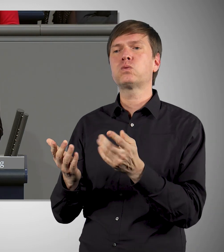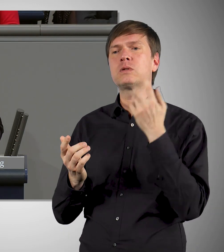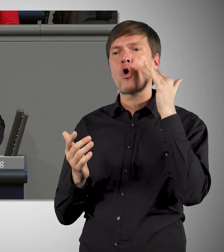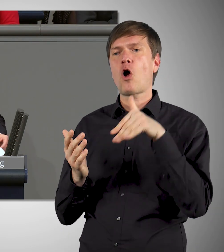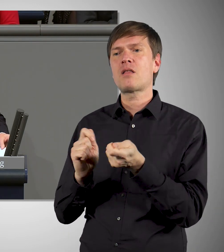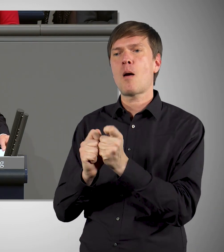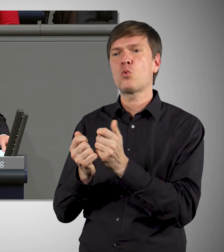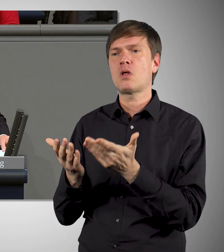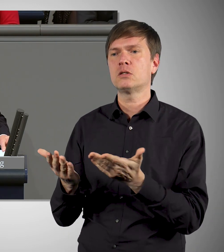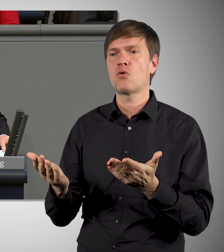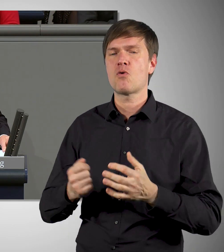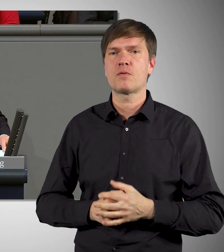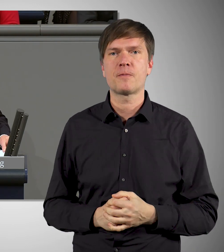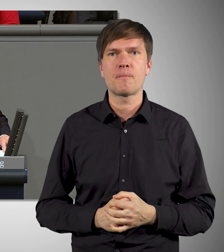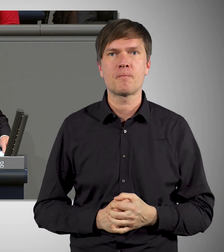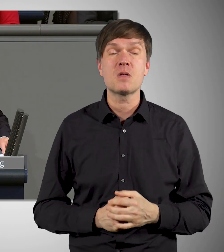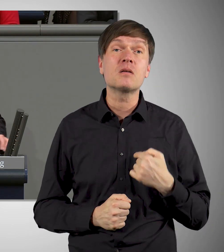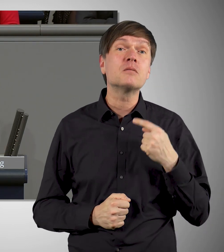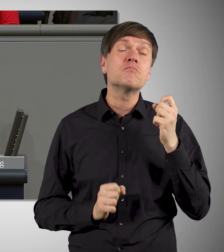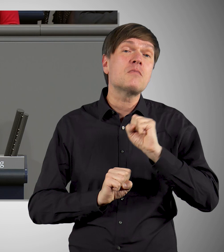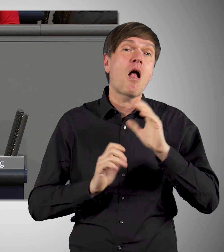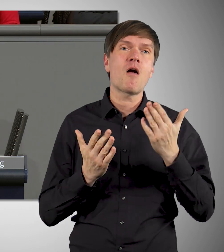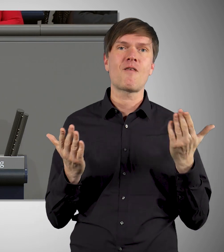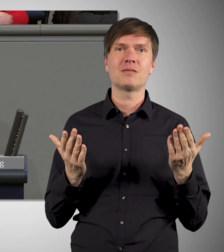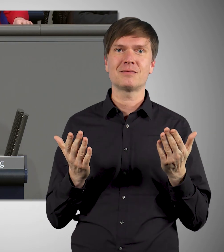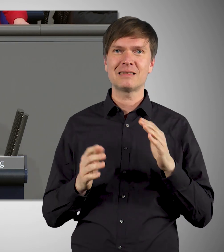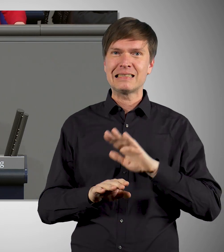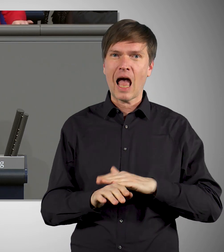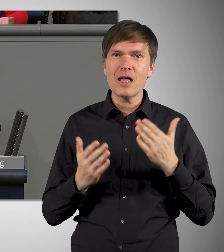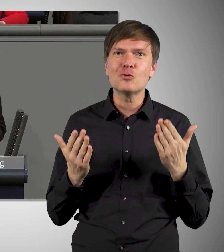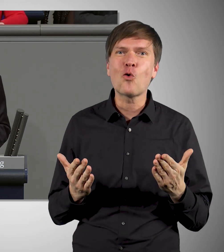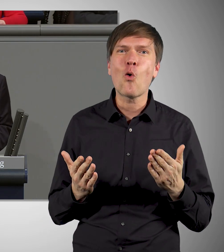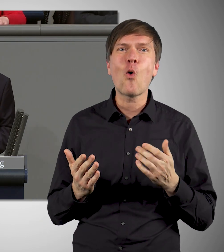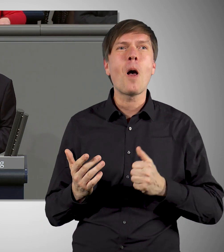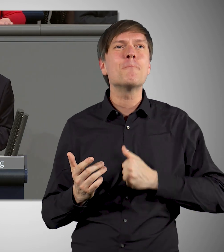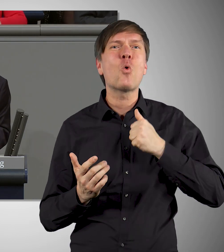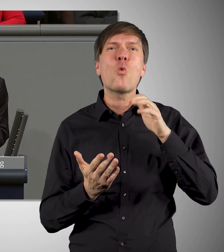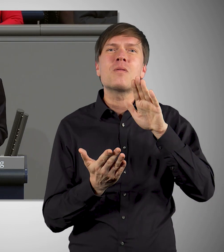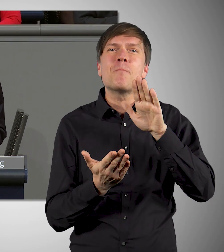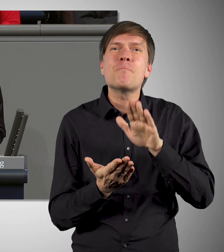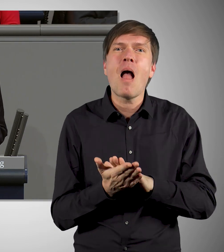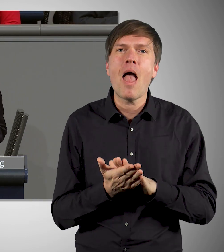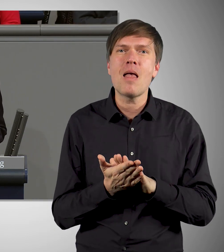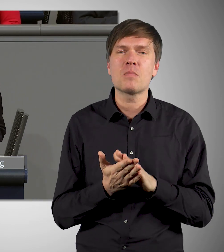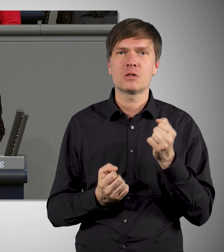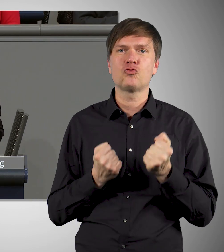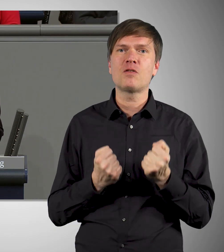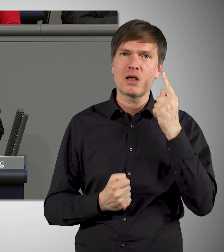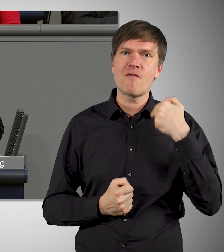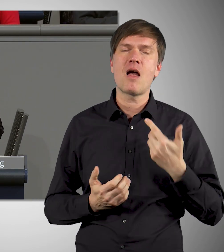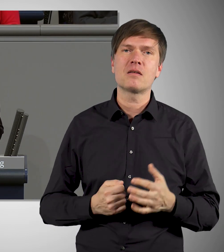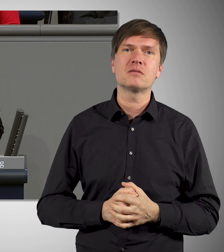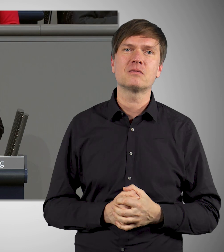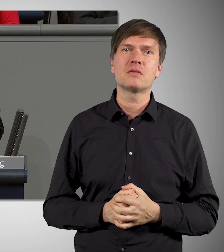des Virus. Mir ist bewusst, in diesen Tagen fällt es manchmal schwer, den Mut nicht zu